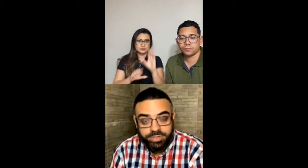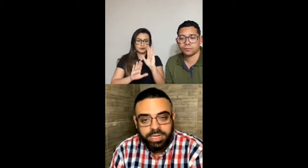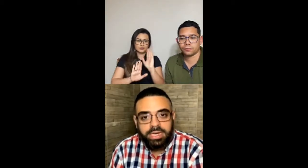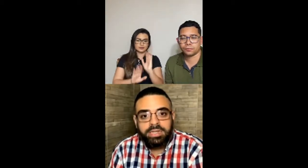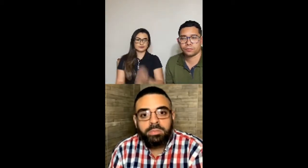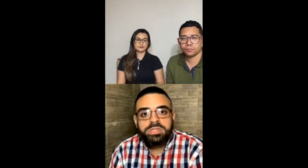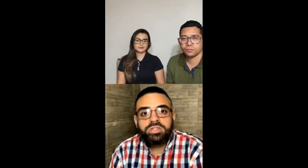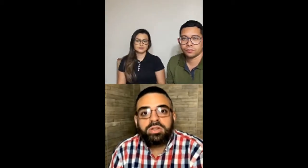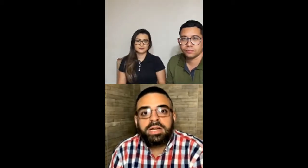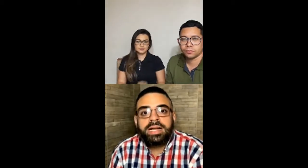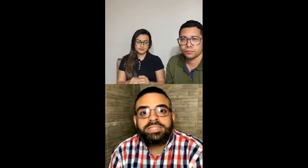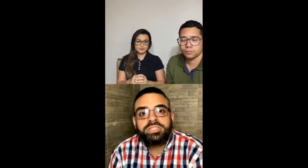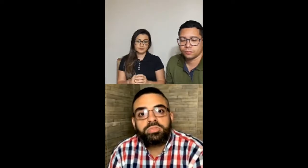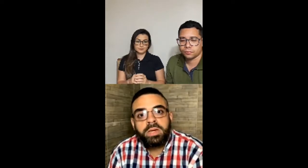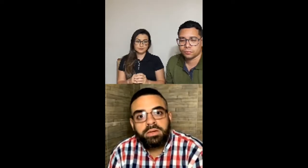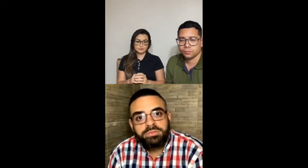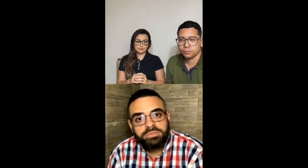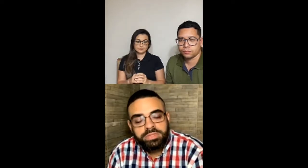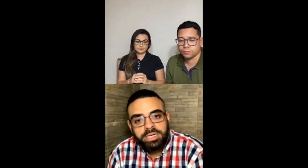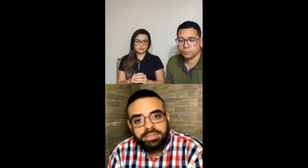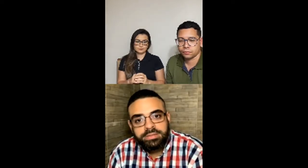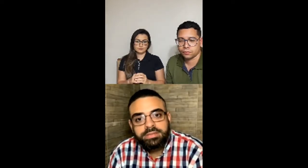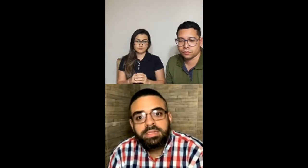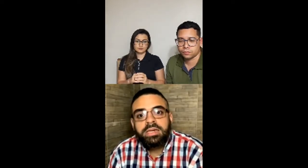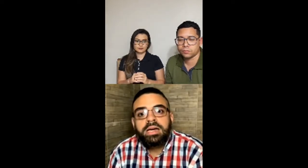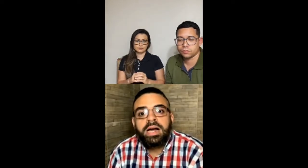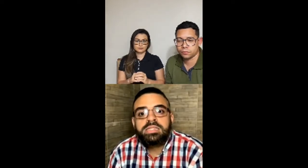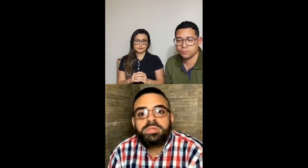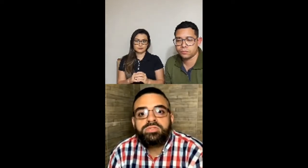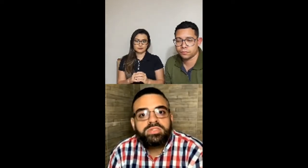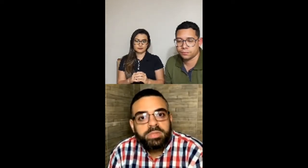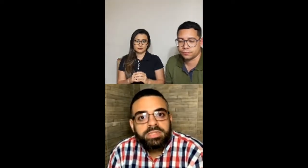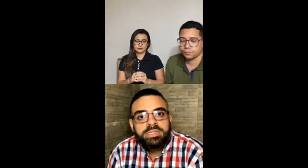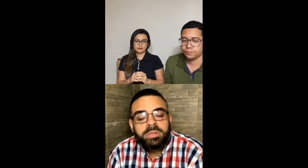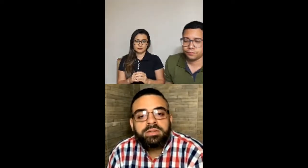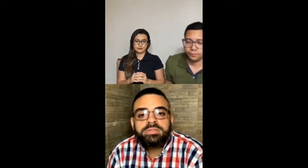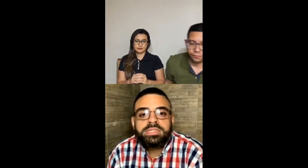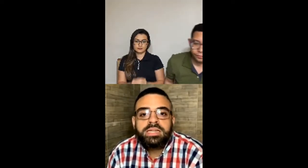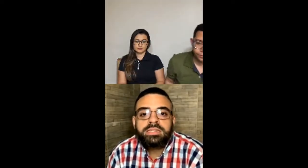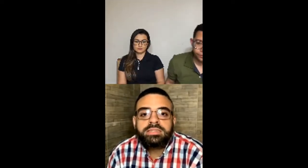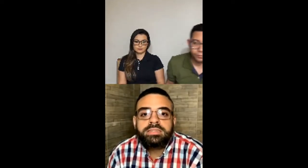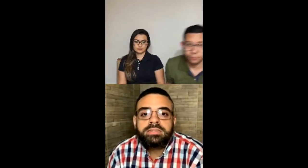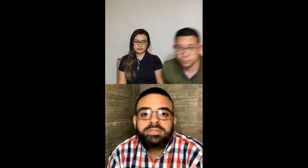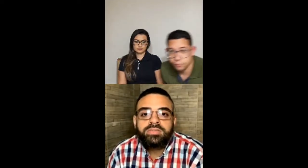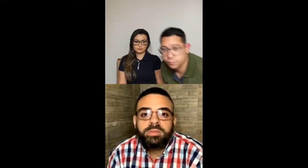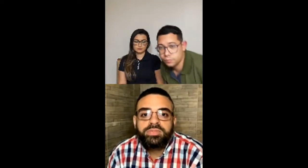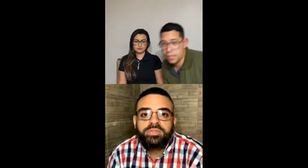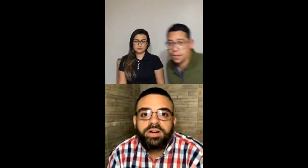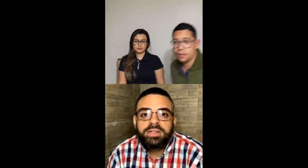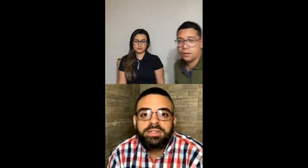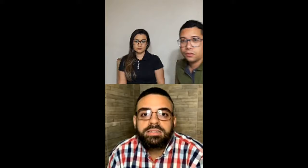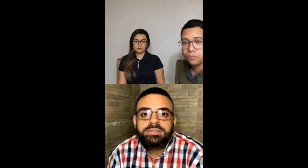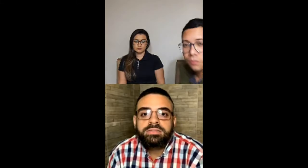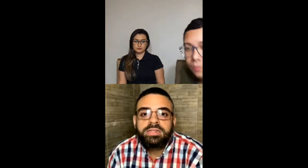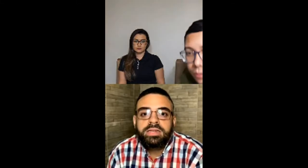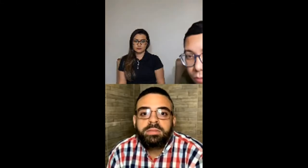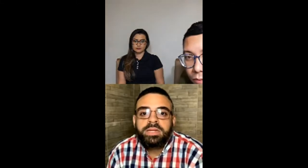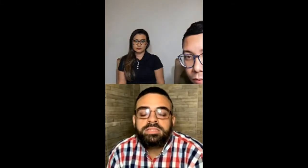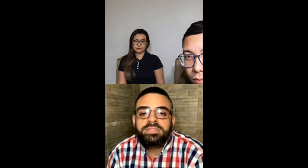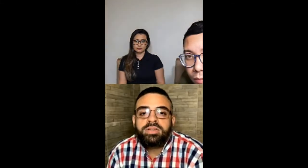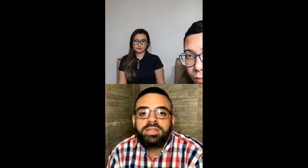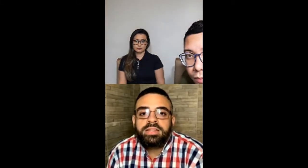habilitado os comentários. Depois a gente colocar a caixinha de pergunta, aí as pessoas vão mandando as perguntas ali, conforme